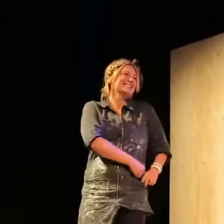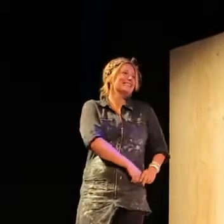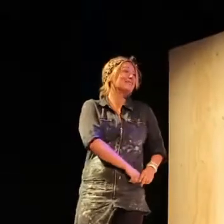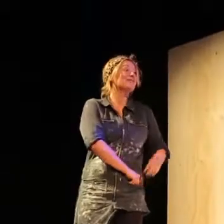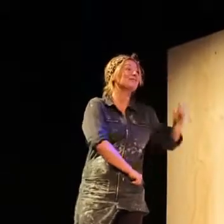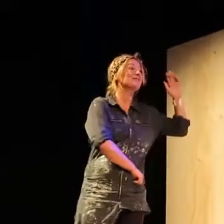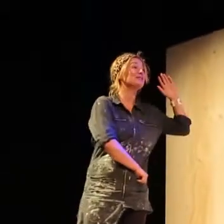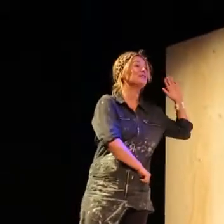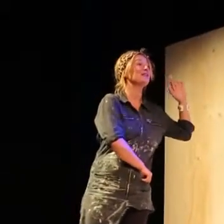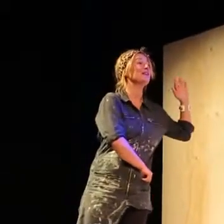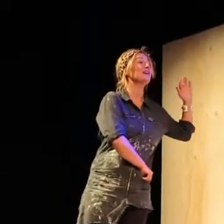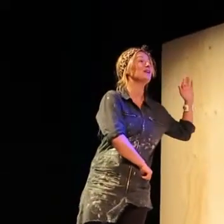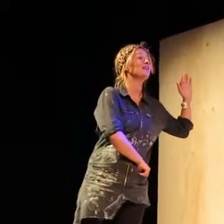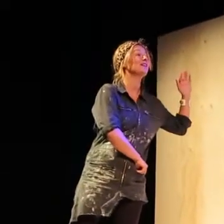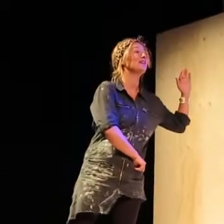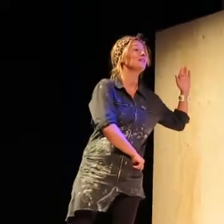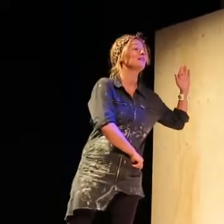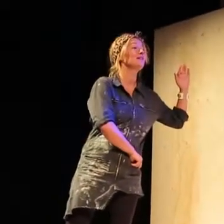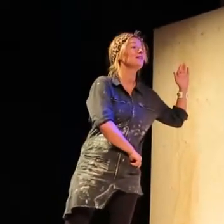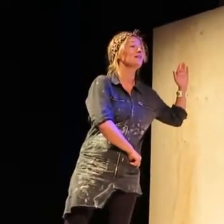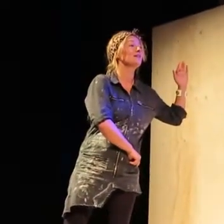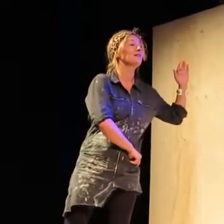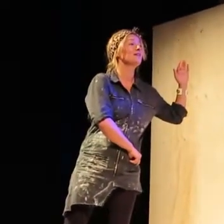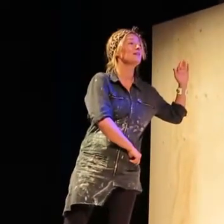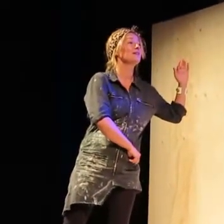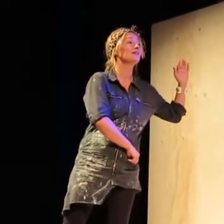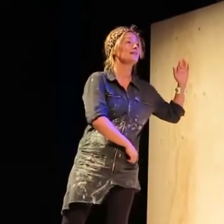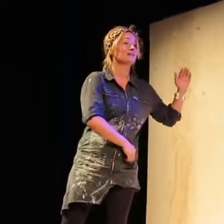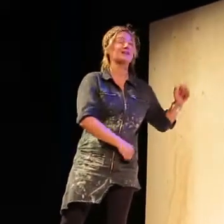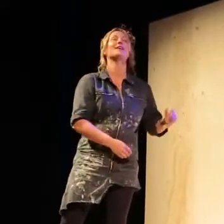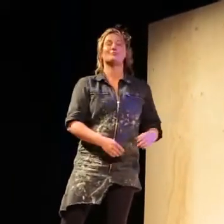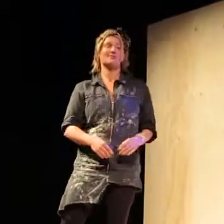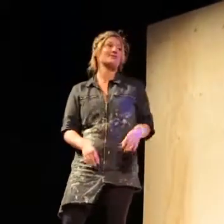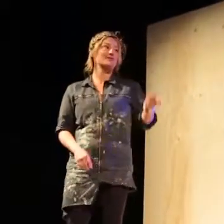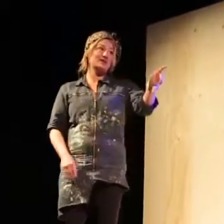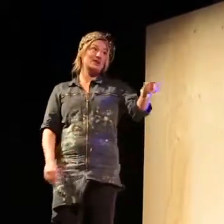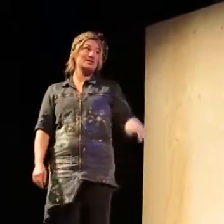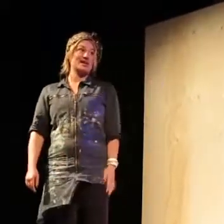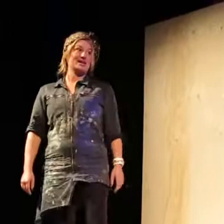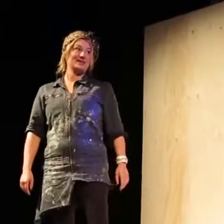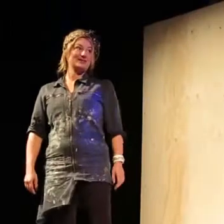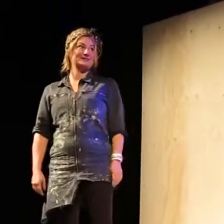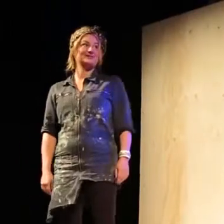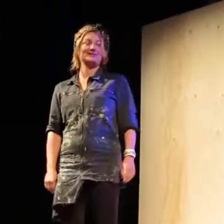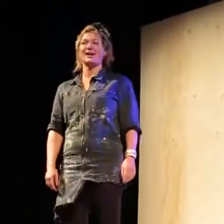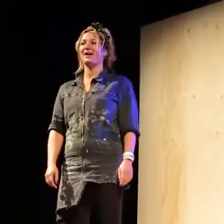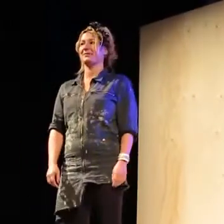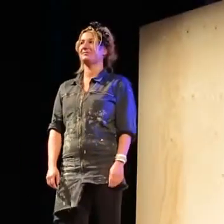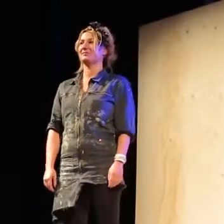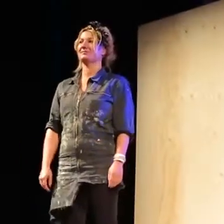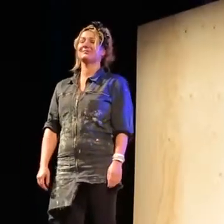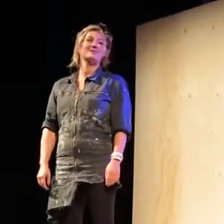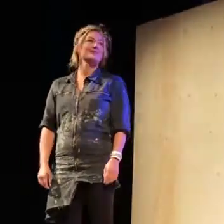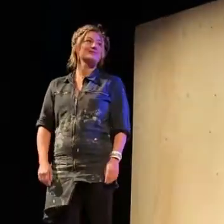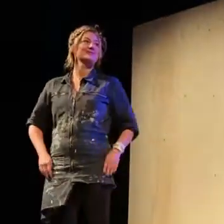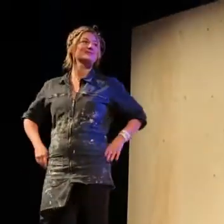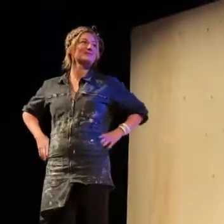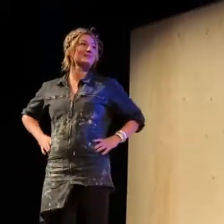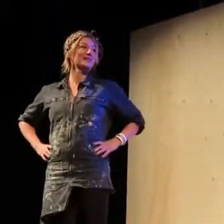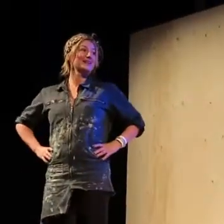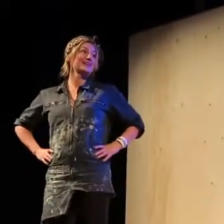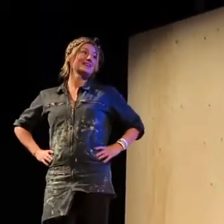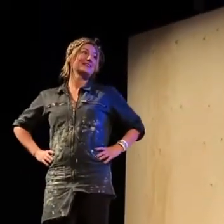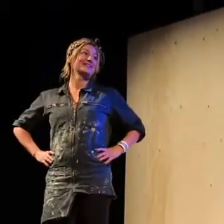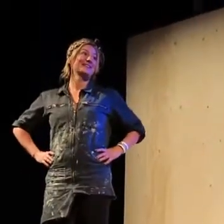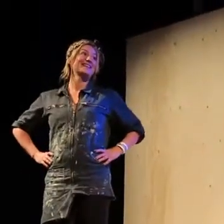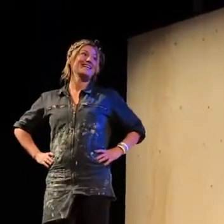selfie? Vill du det så får du det, verkligen. Om du vill ta ett foto med mig så får du jättegärna göra det. Vi tar det sen, okej. Okay. Känn